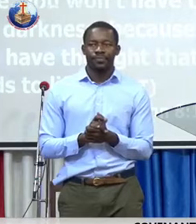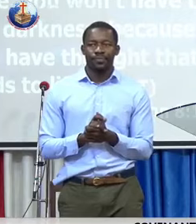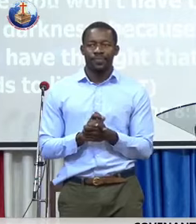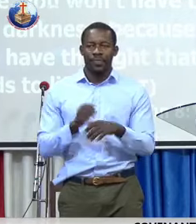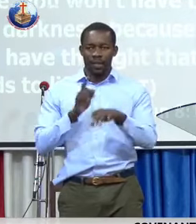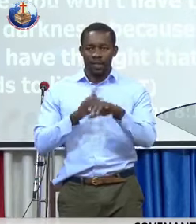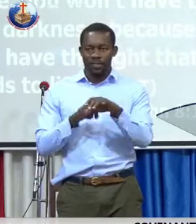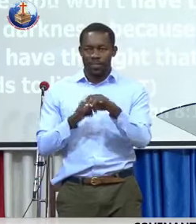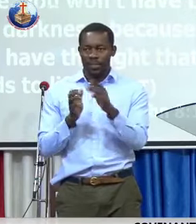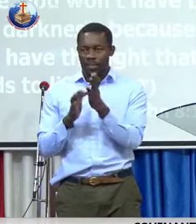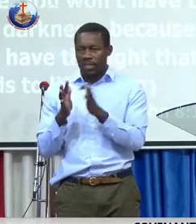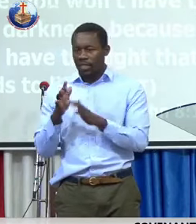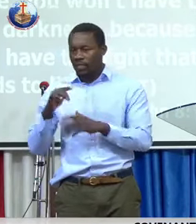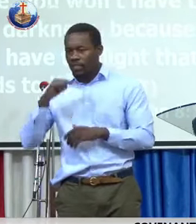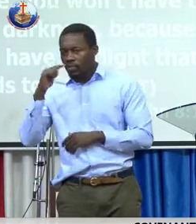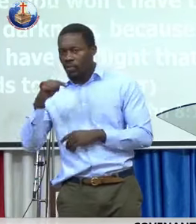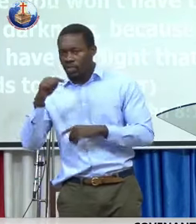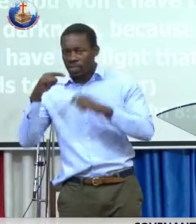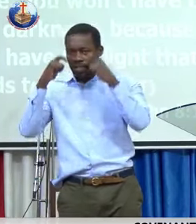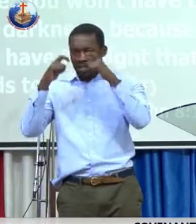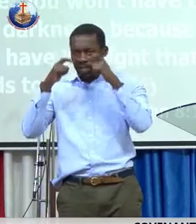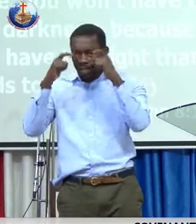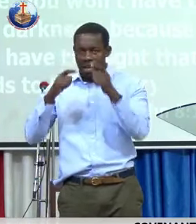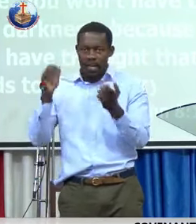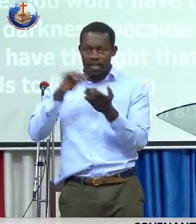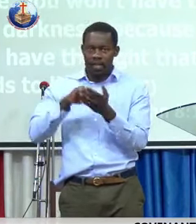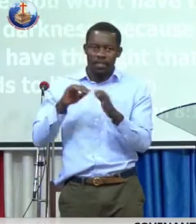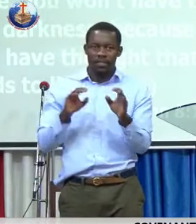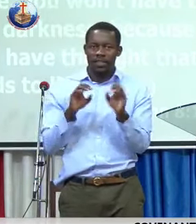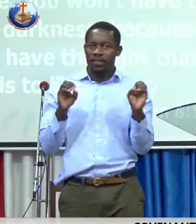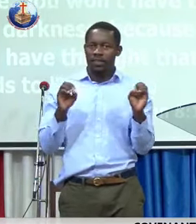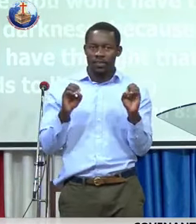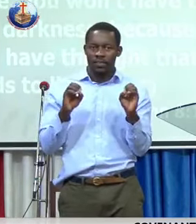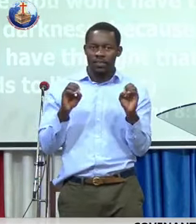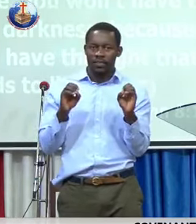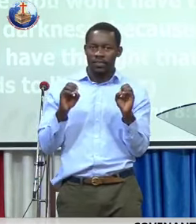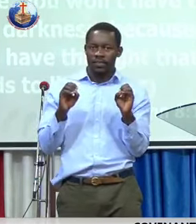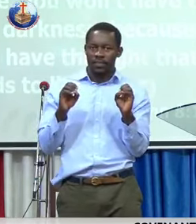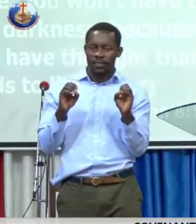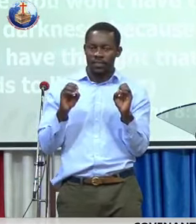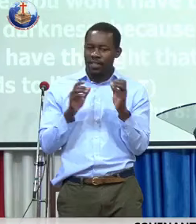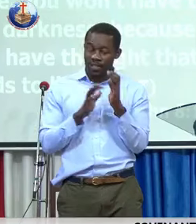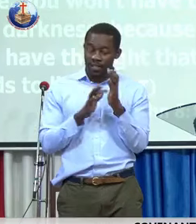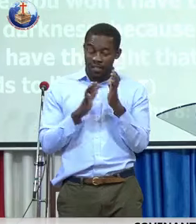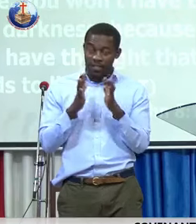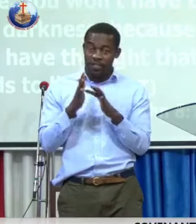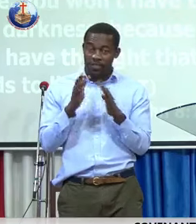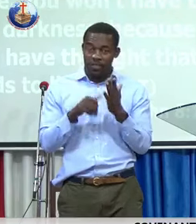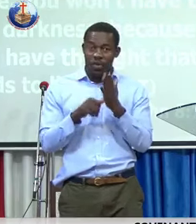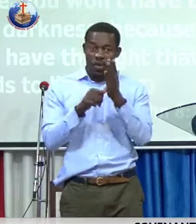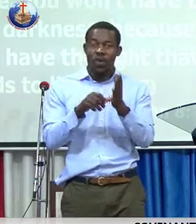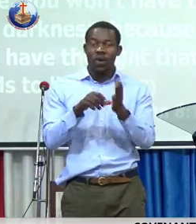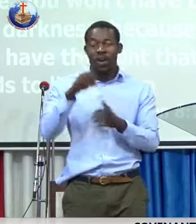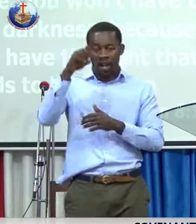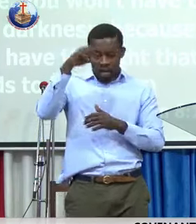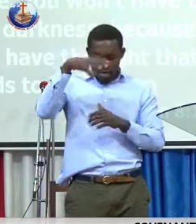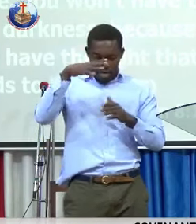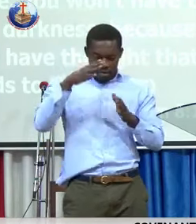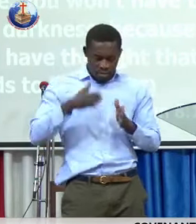told her go and sin no more, na alipomwambia enda na usitende dhambi tena, he played the role of light showing her the path to